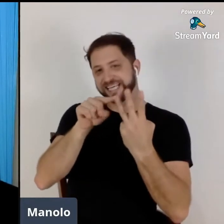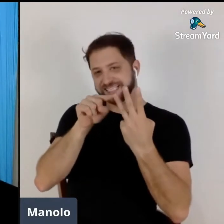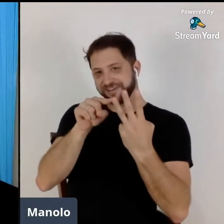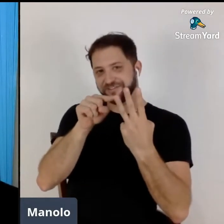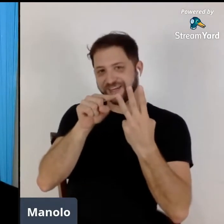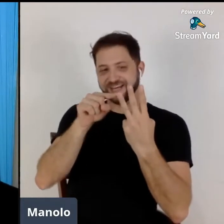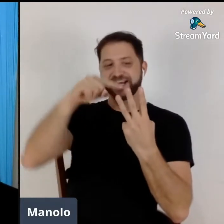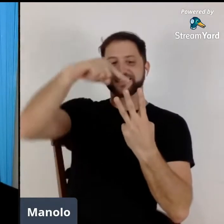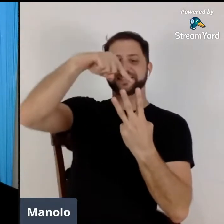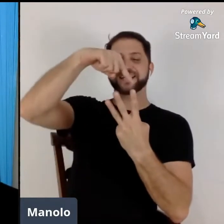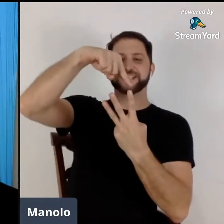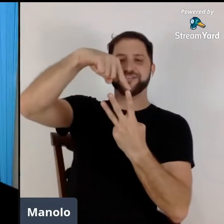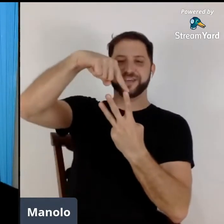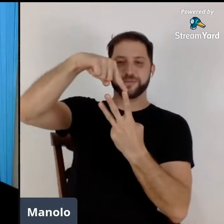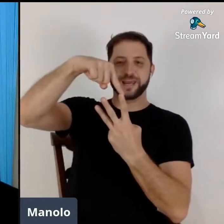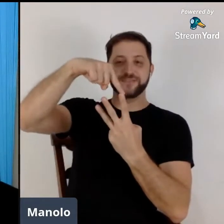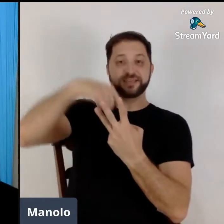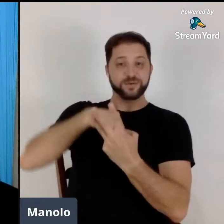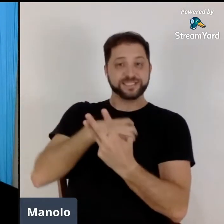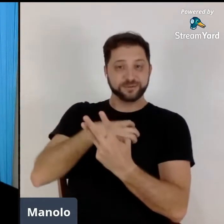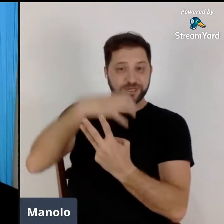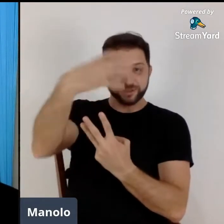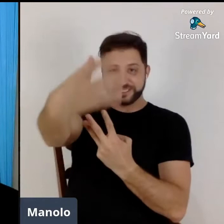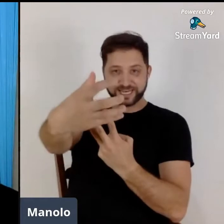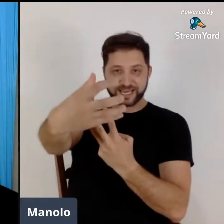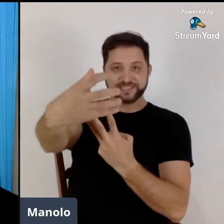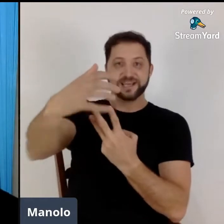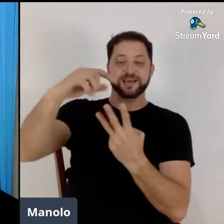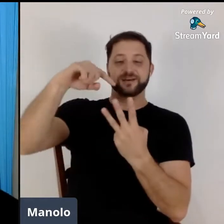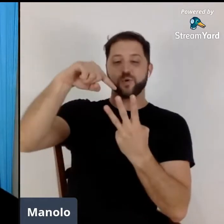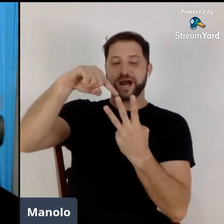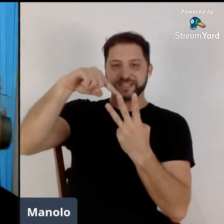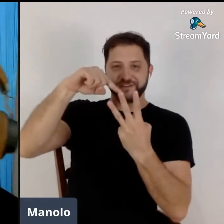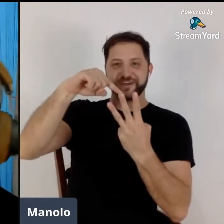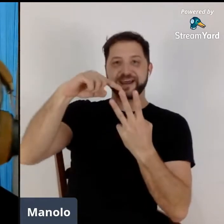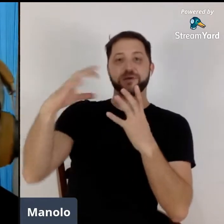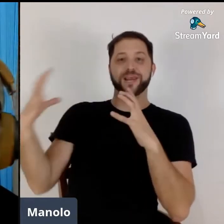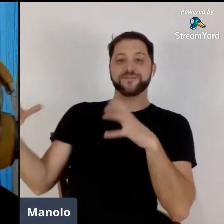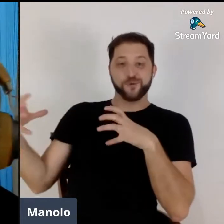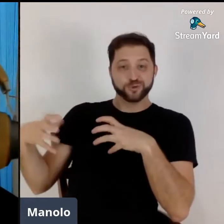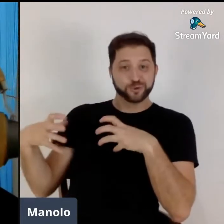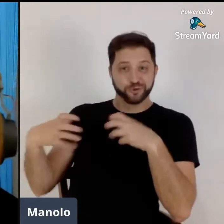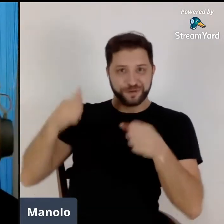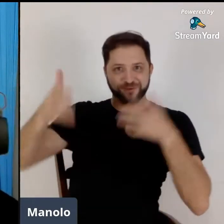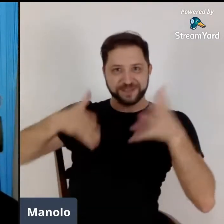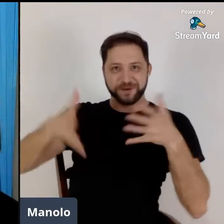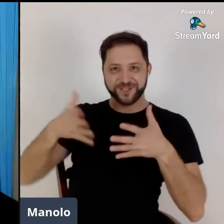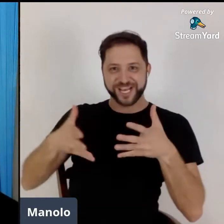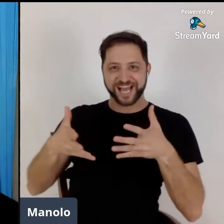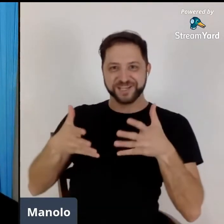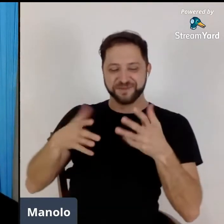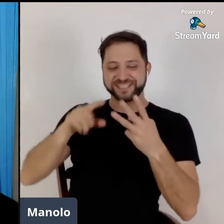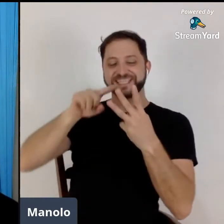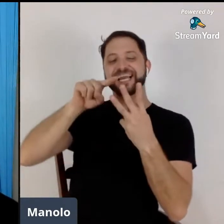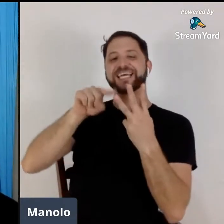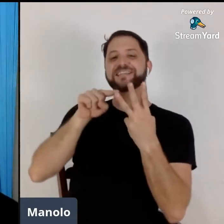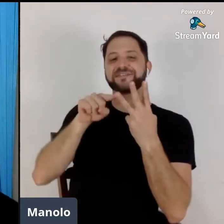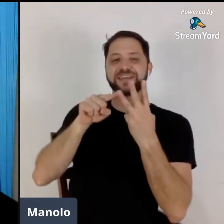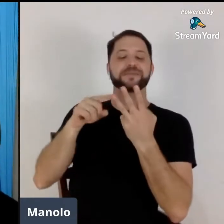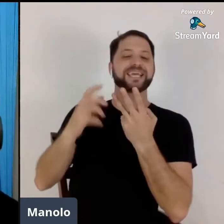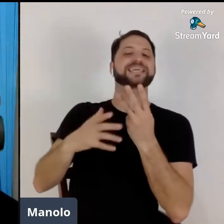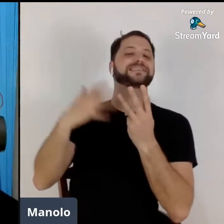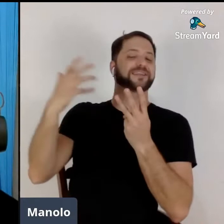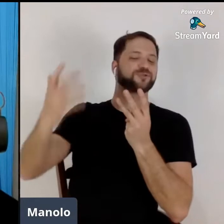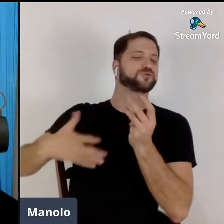quarta e na quinta-feira. Terça-feira é uma live que eu ensino língua de sinais. Quarta-feira é uma live com o surdo para você praticar Libras. E